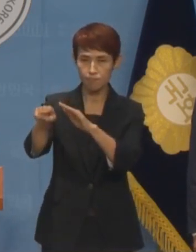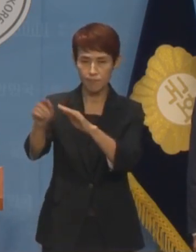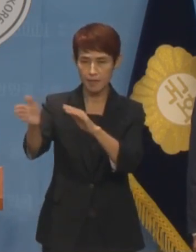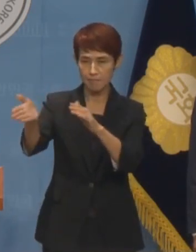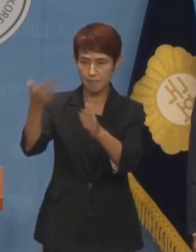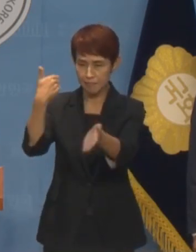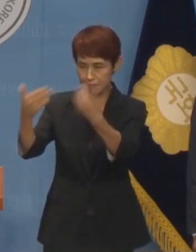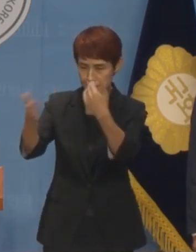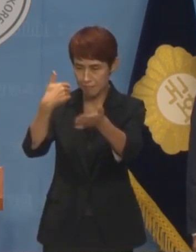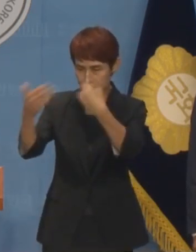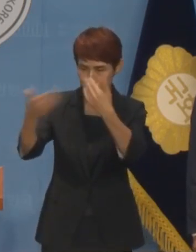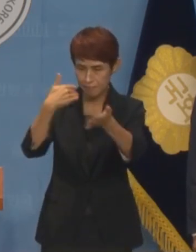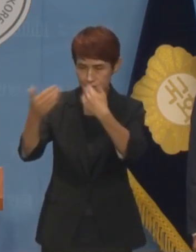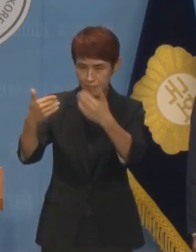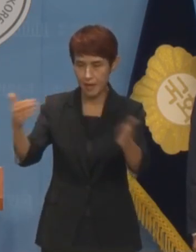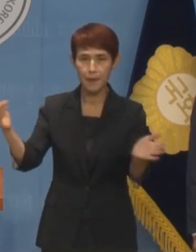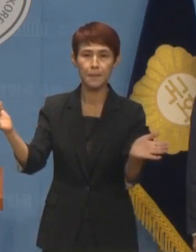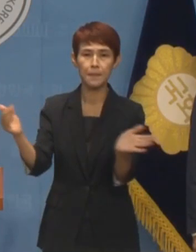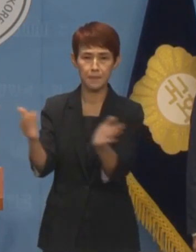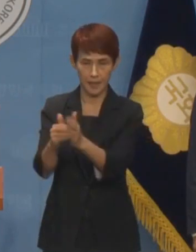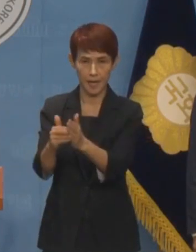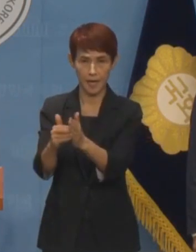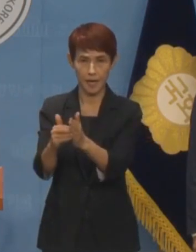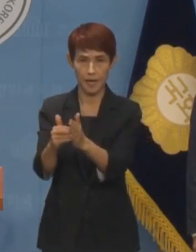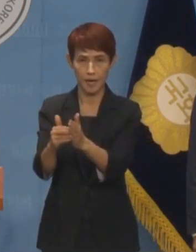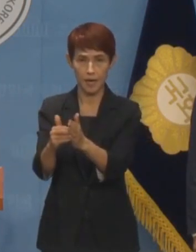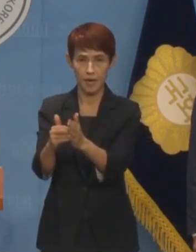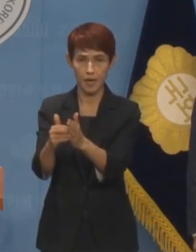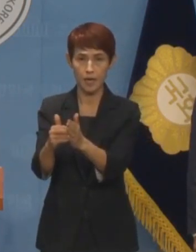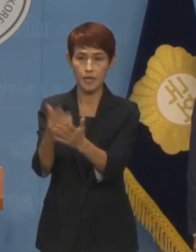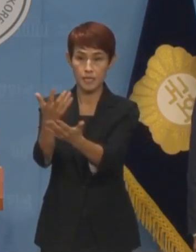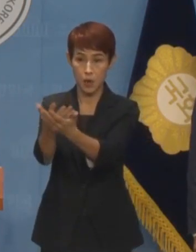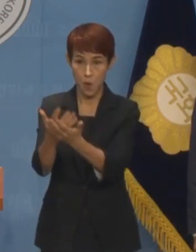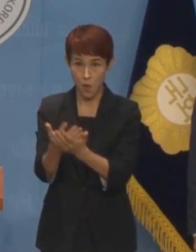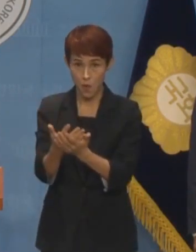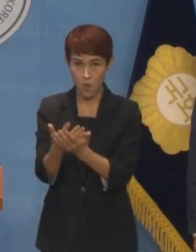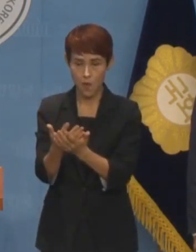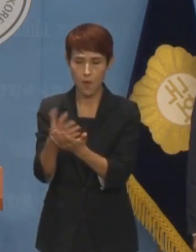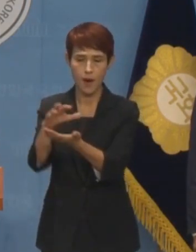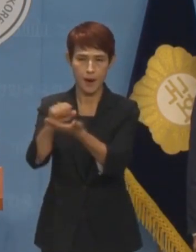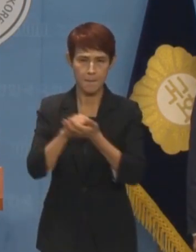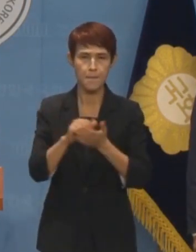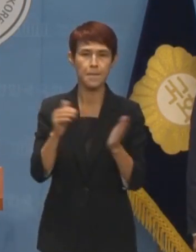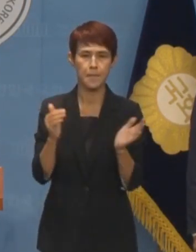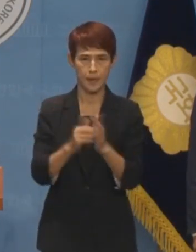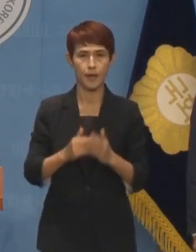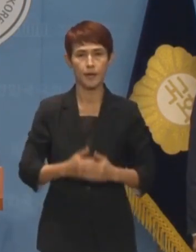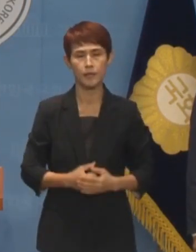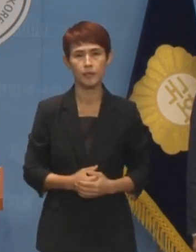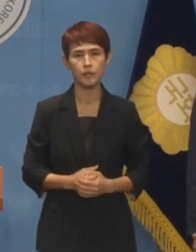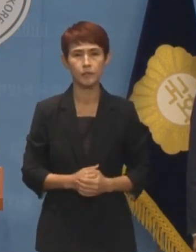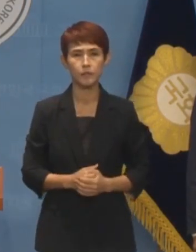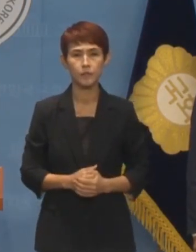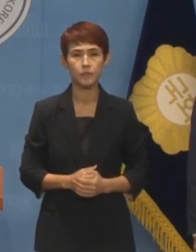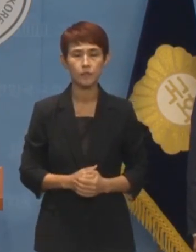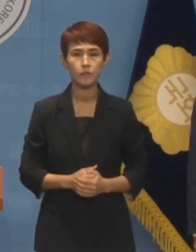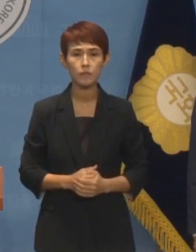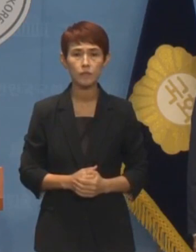면협의회 회장의 자택을 압수수색하여 관련 자료를 확보하였다고 발표하였습니다.